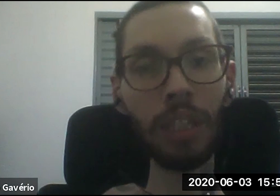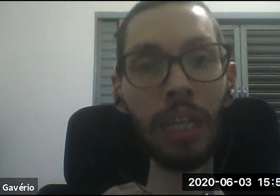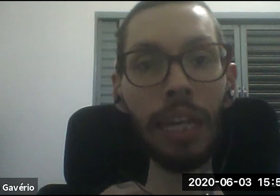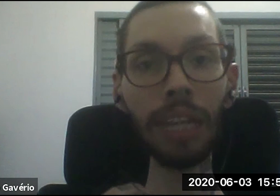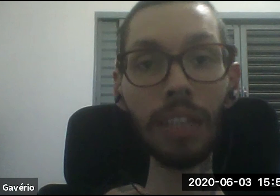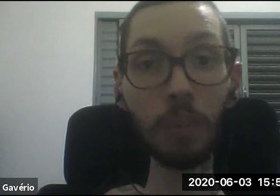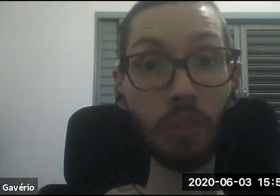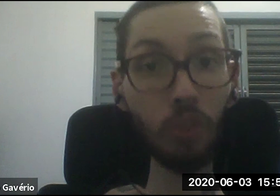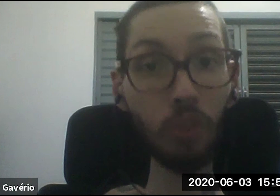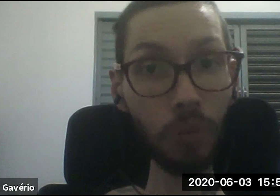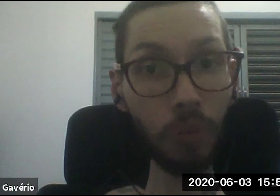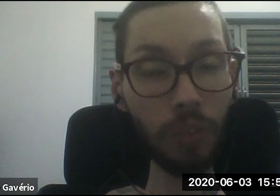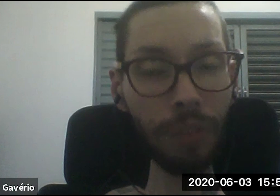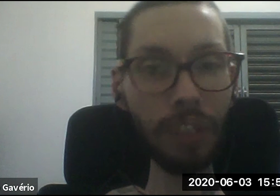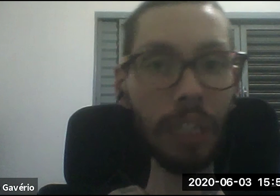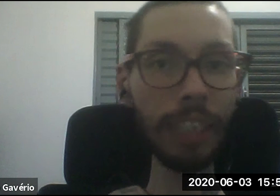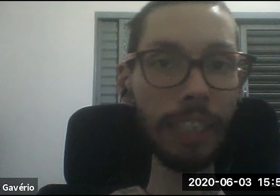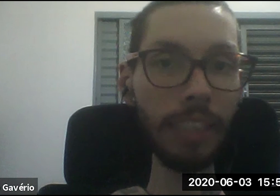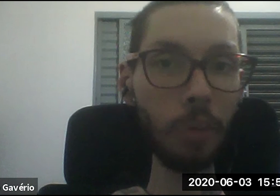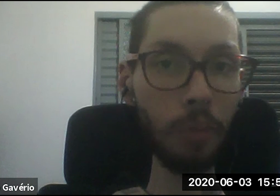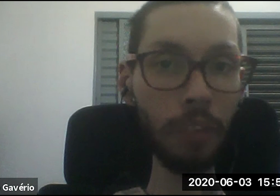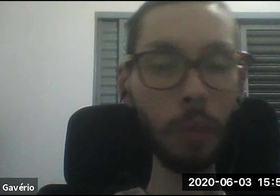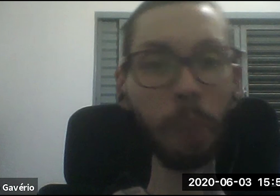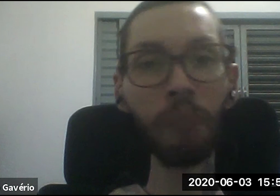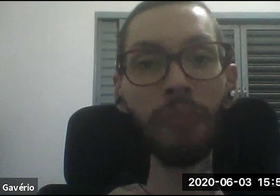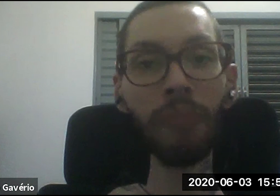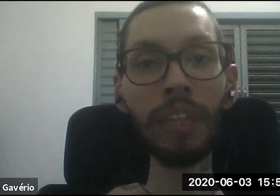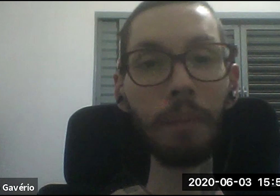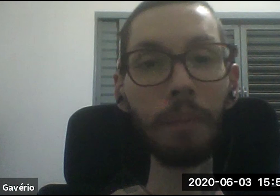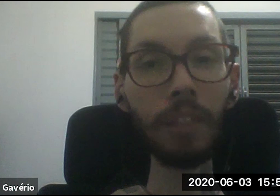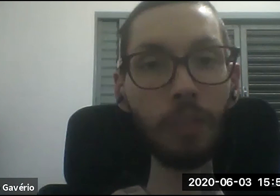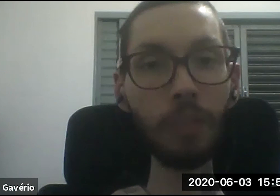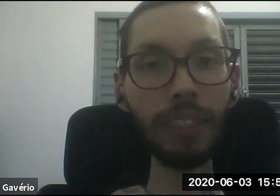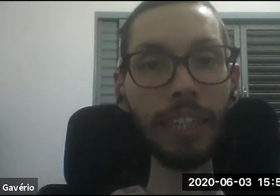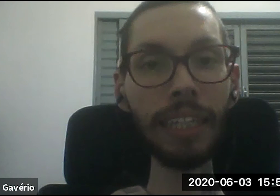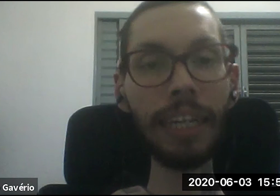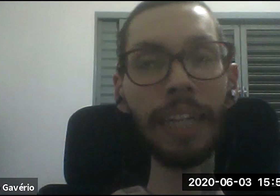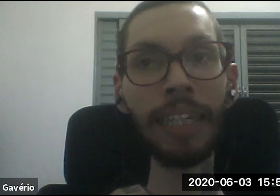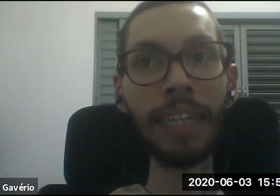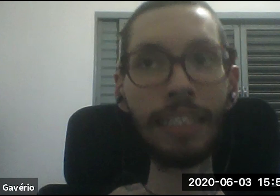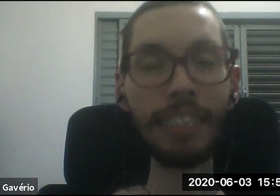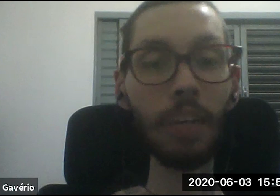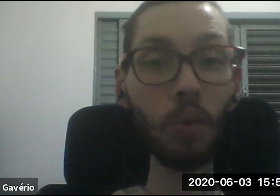bastante, é se as pessoas com deficiência, nesse momento também de uma certa